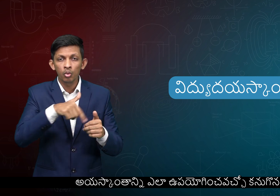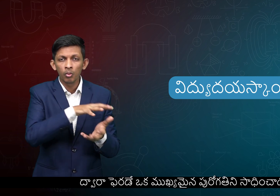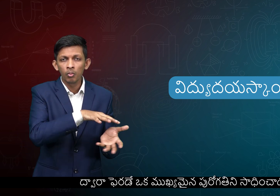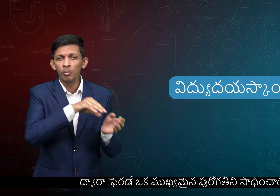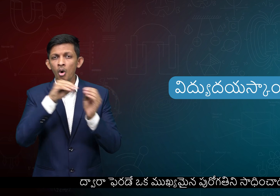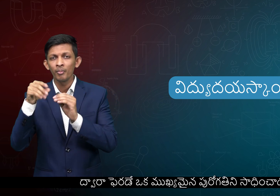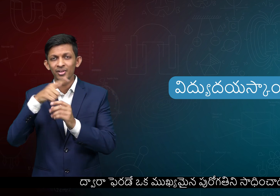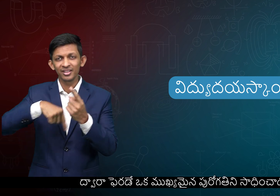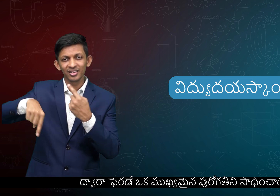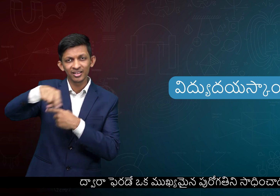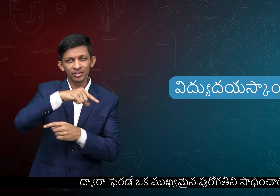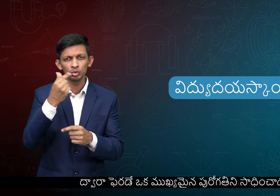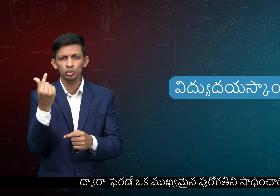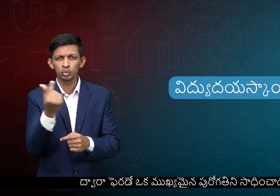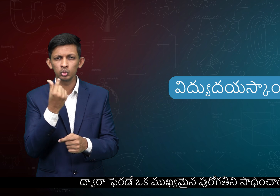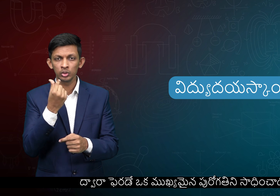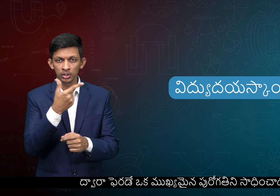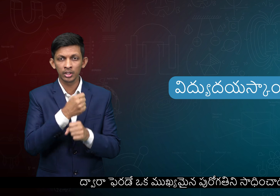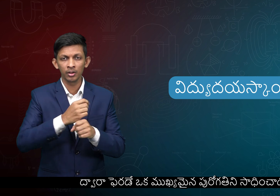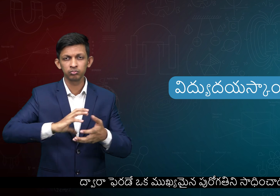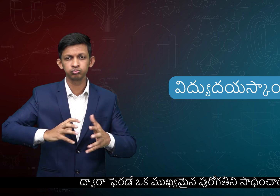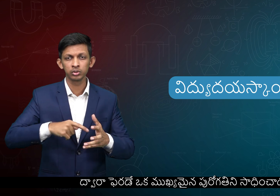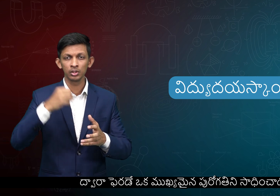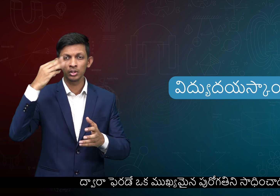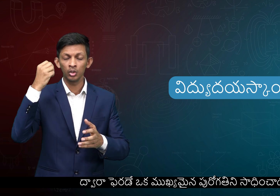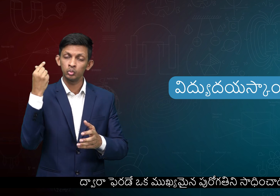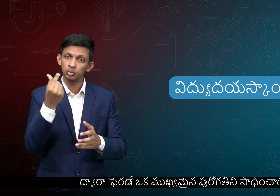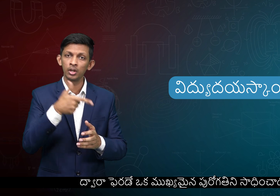ద్వారా ఫారడే ఒక ముఖ్యమైన పురోగతిని సాధించాడు.